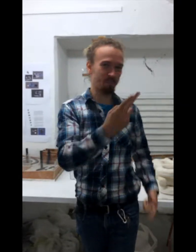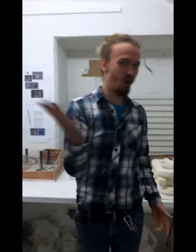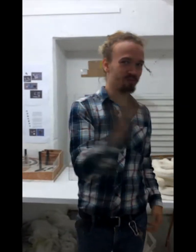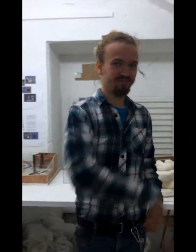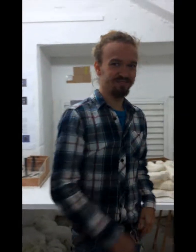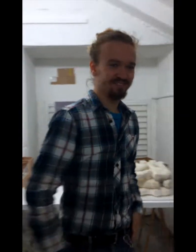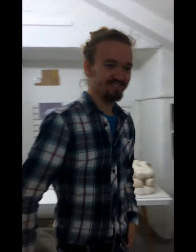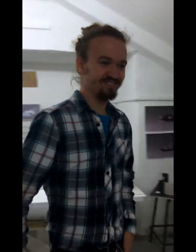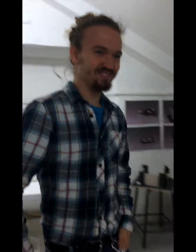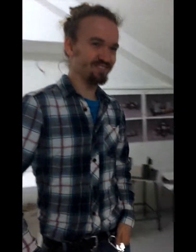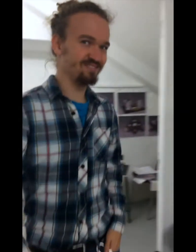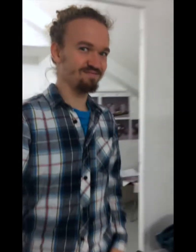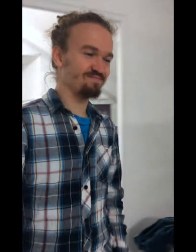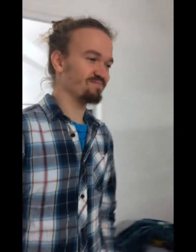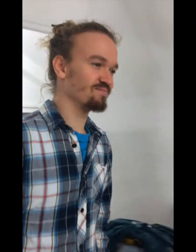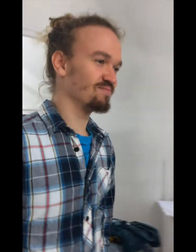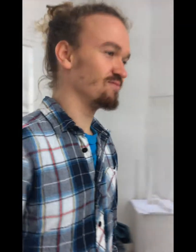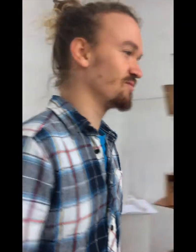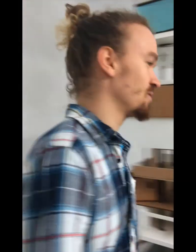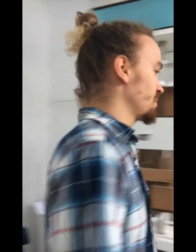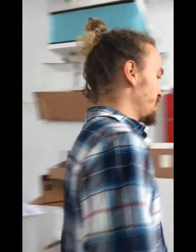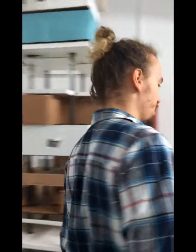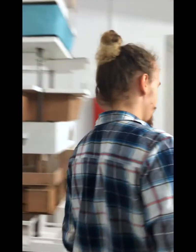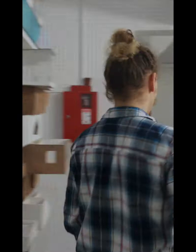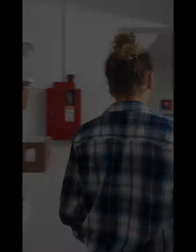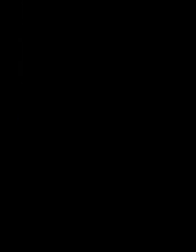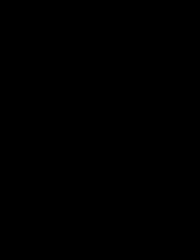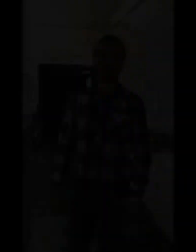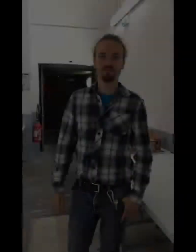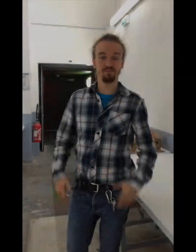passe cette tour. Venez avec moi.